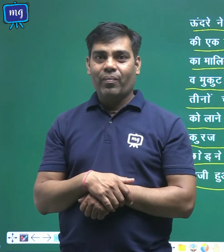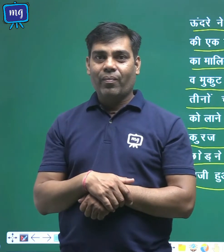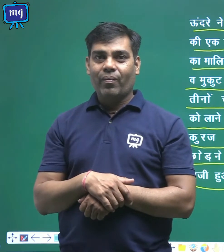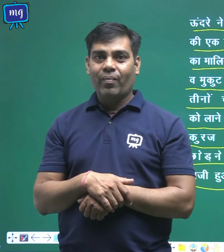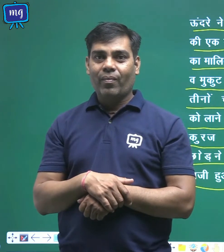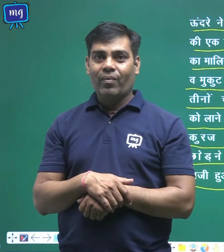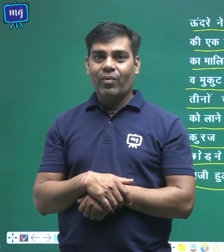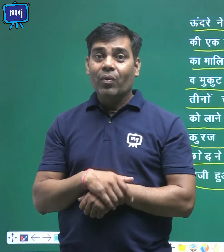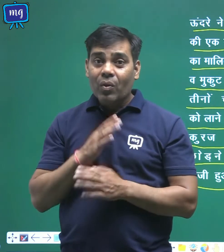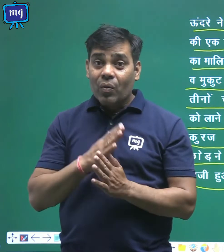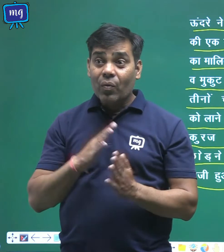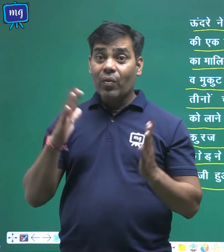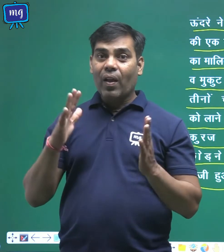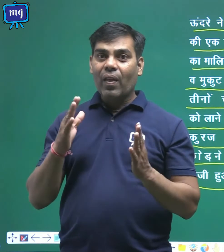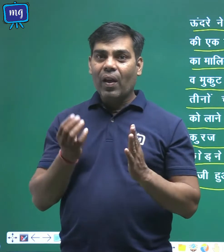ज़्यादा लोभी